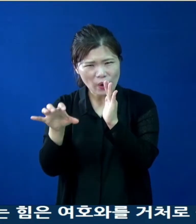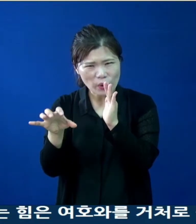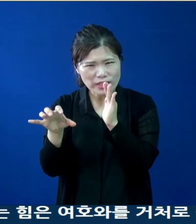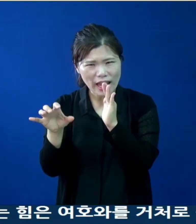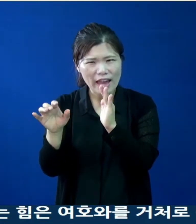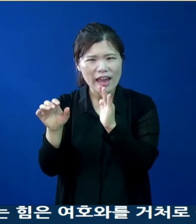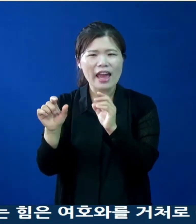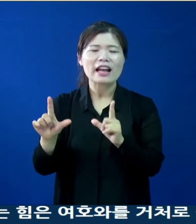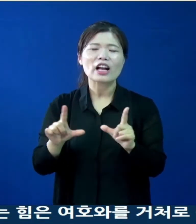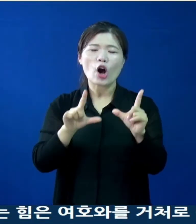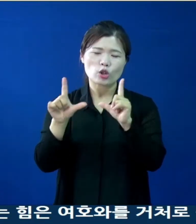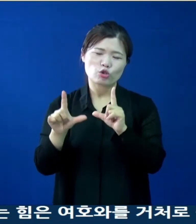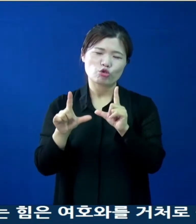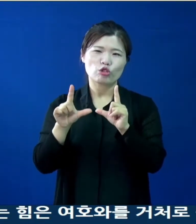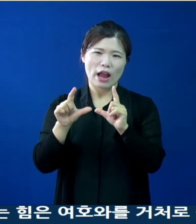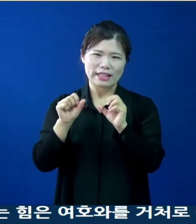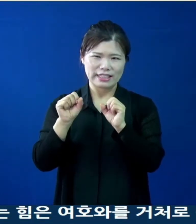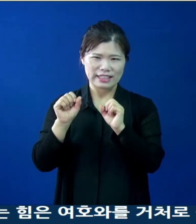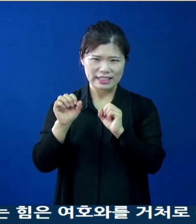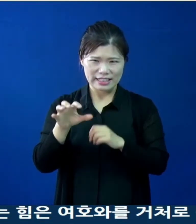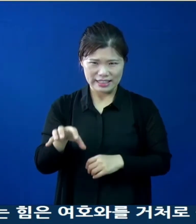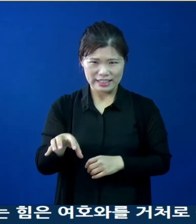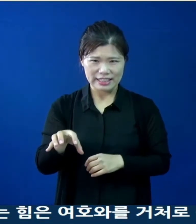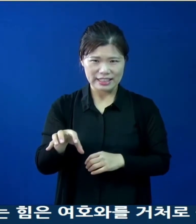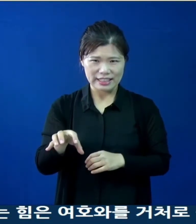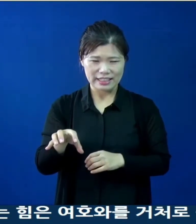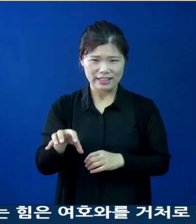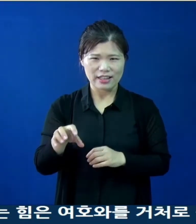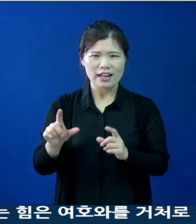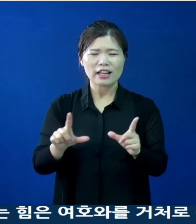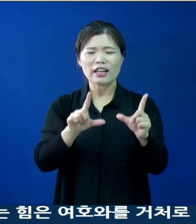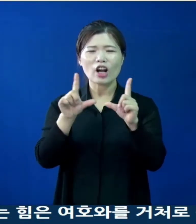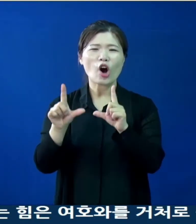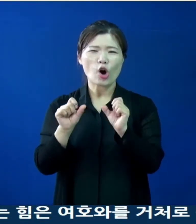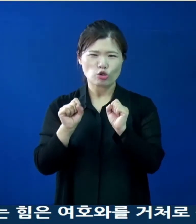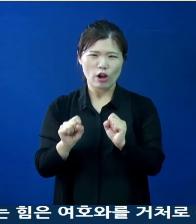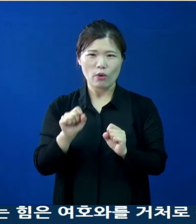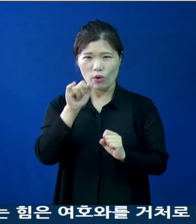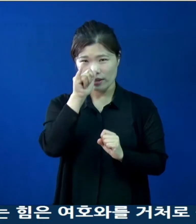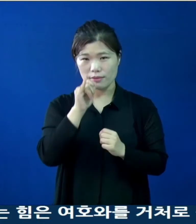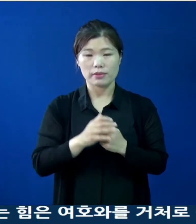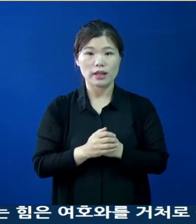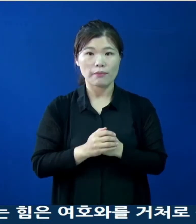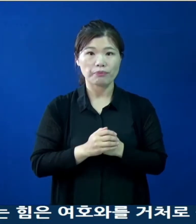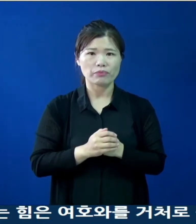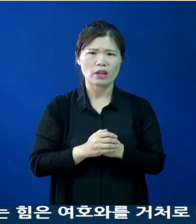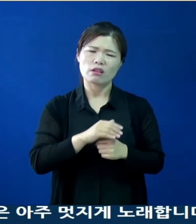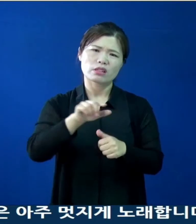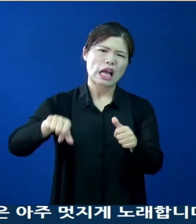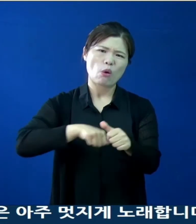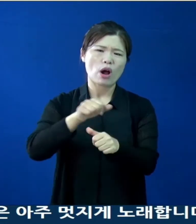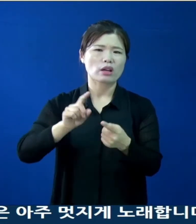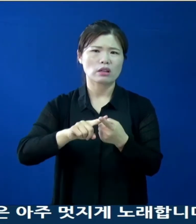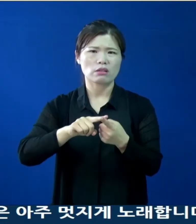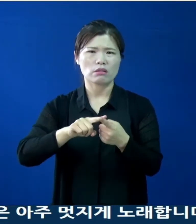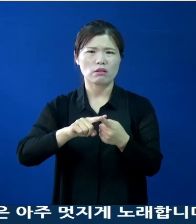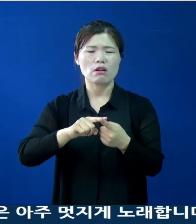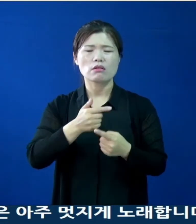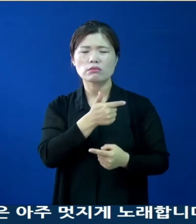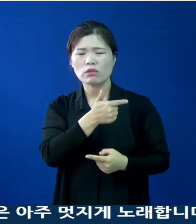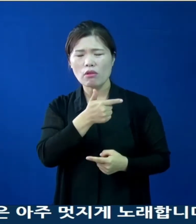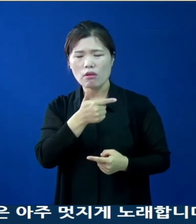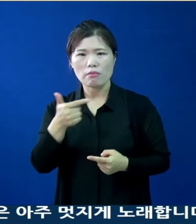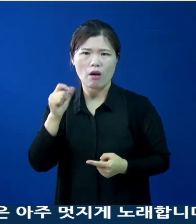누렸으면 좋겠습니다. 우리의 상황이 쉽지 않지 않습니까? 우리 중에 누군가는 매우 어려운